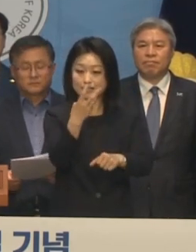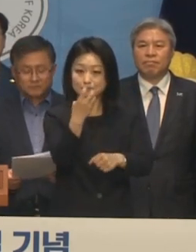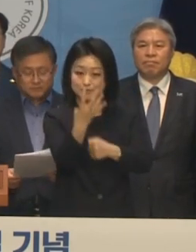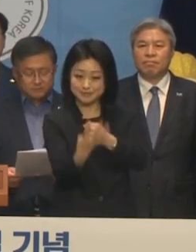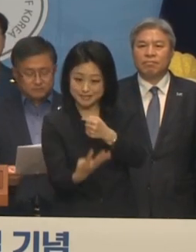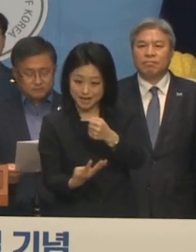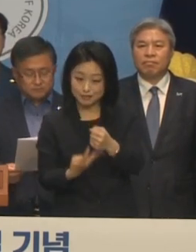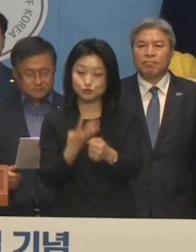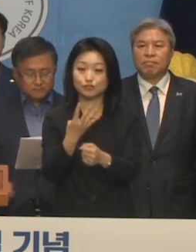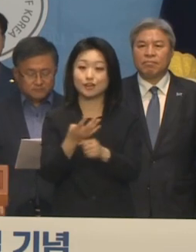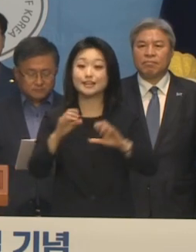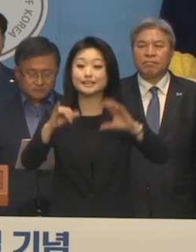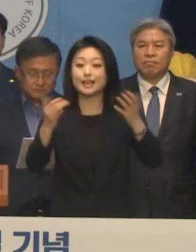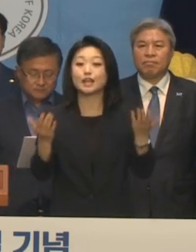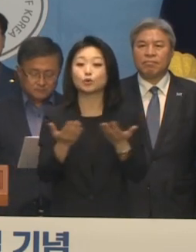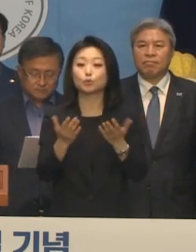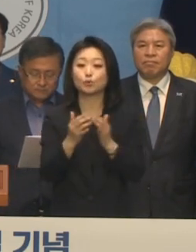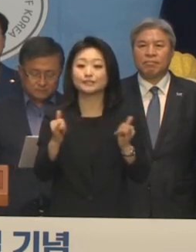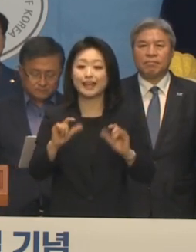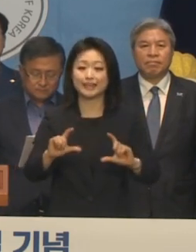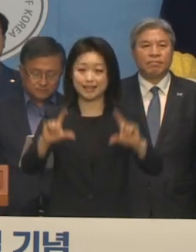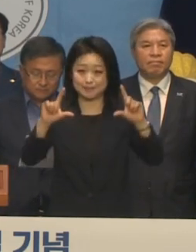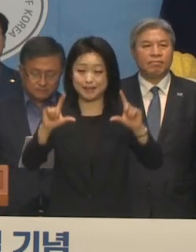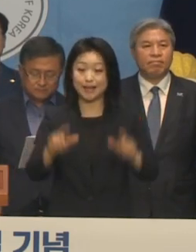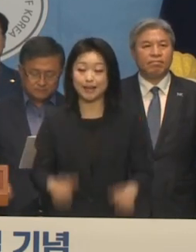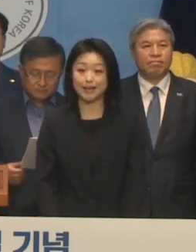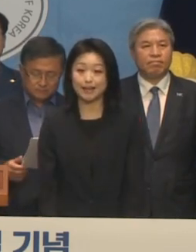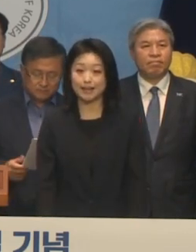134주년 되는 세계 노동자의 날입니다.